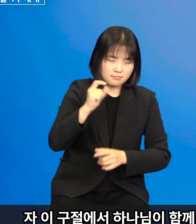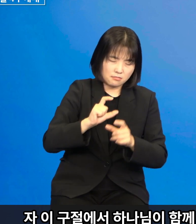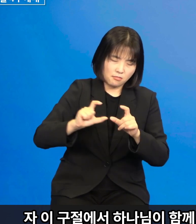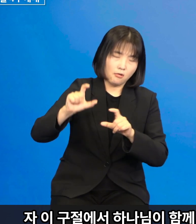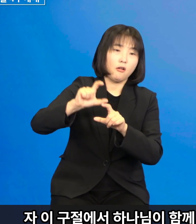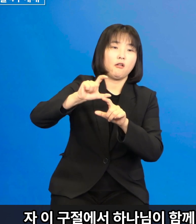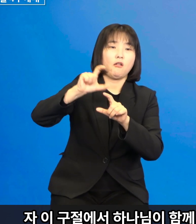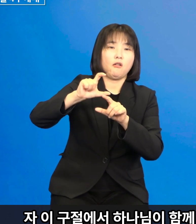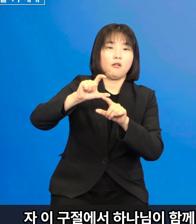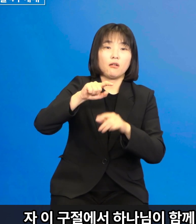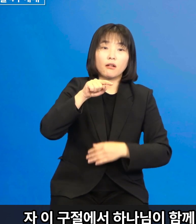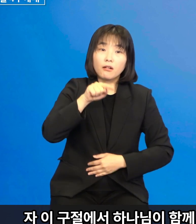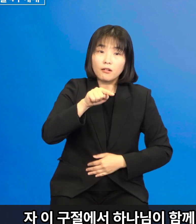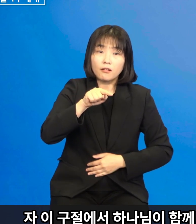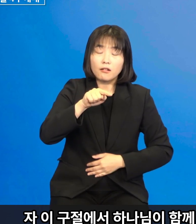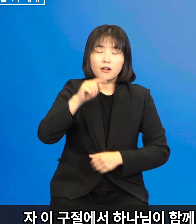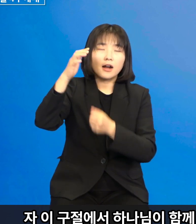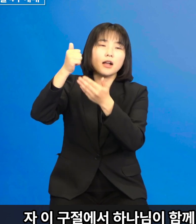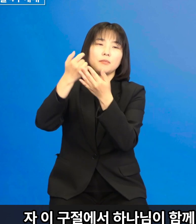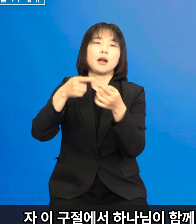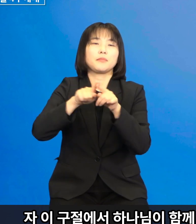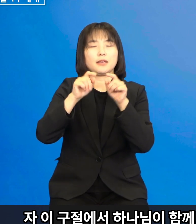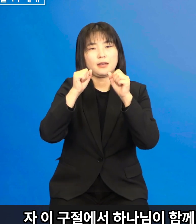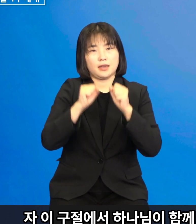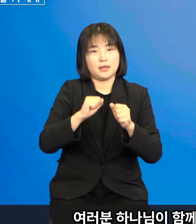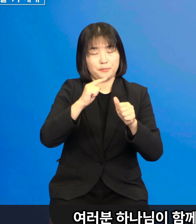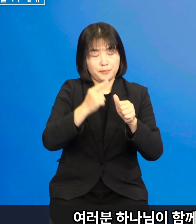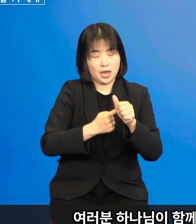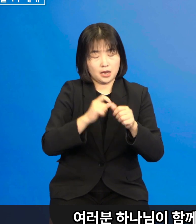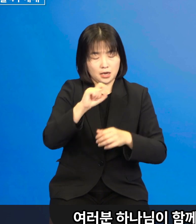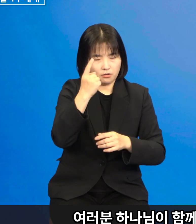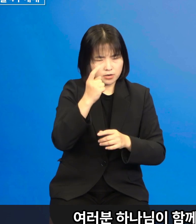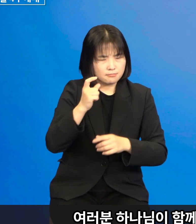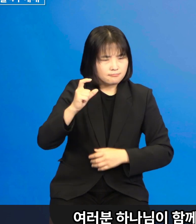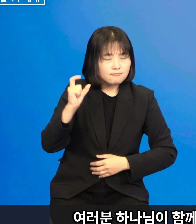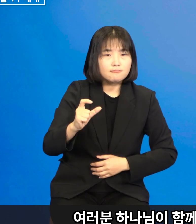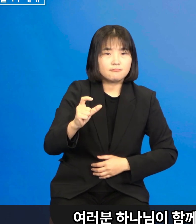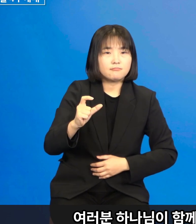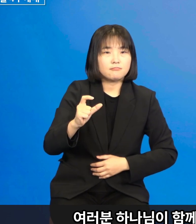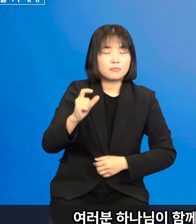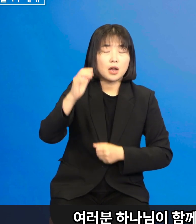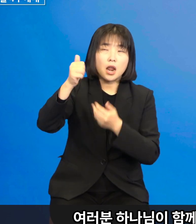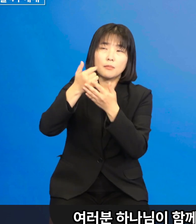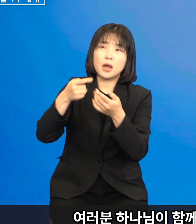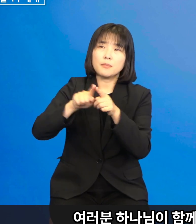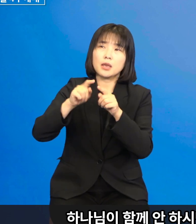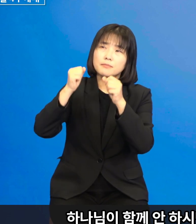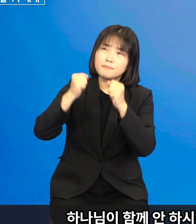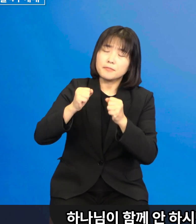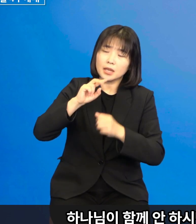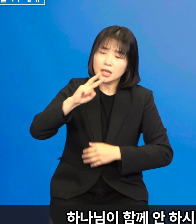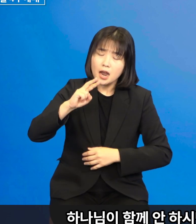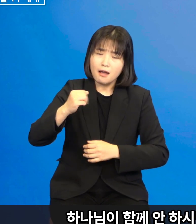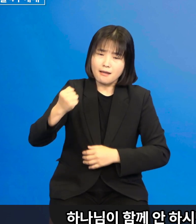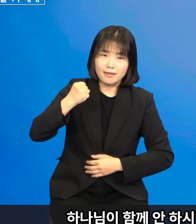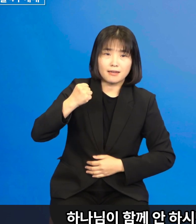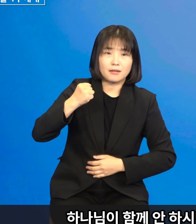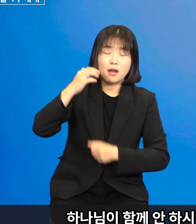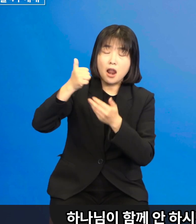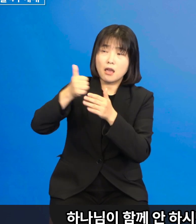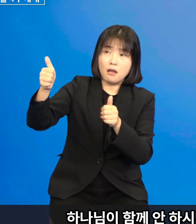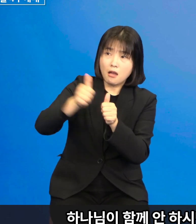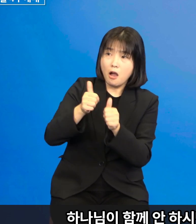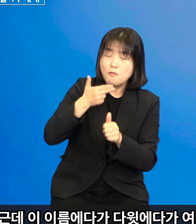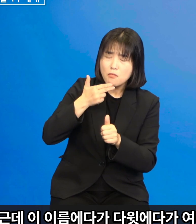구절에서 하나님이 함께 하심으로 다윗이 강해졌다는 거예요. 여러분, 하나님이 함께 하셔야만 힘이 있는 것이지 하나님이 함께 하시면 우리는 아무것도